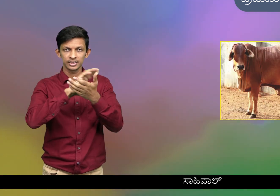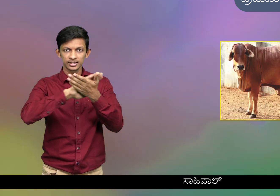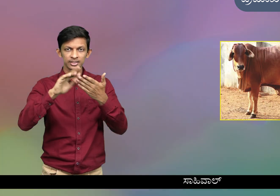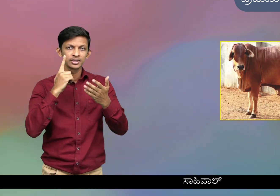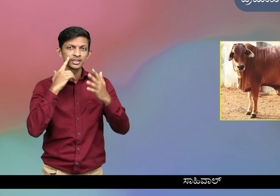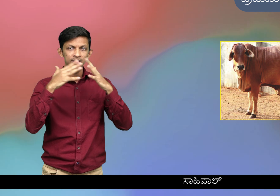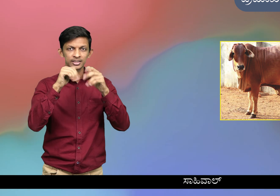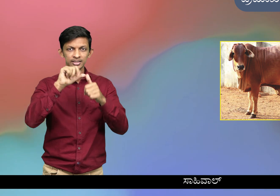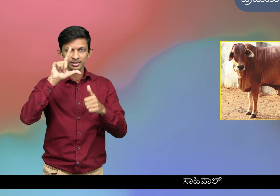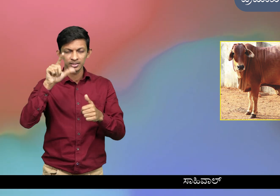ಸಹಿವಾಲ್,